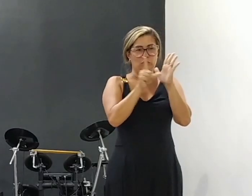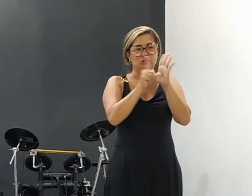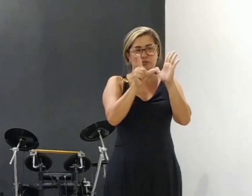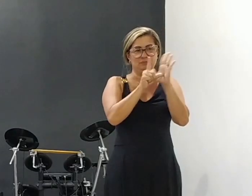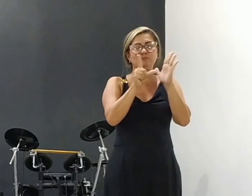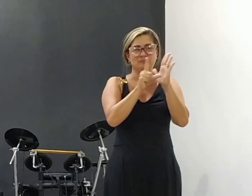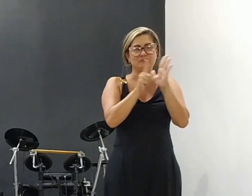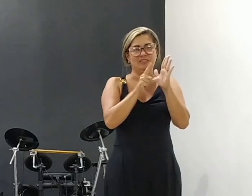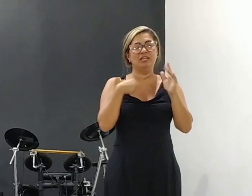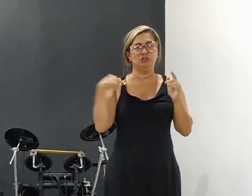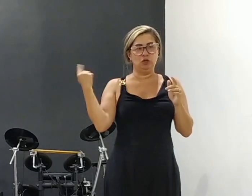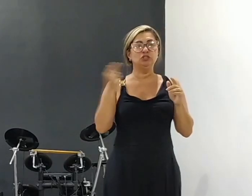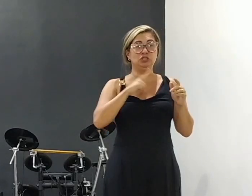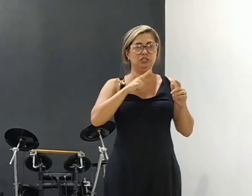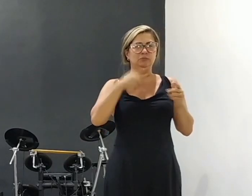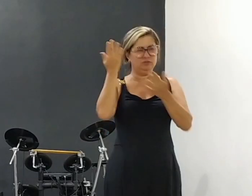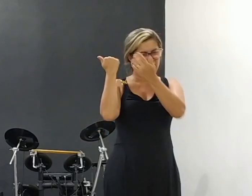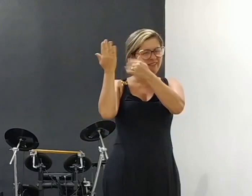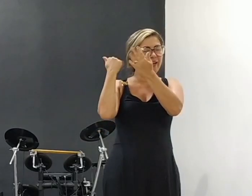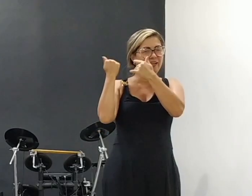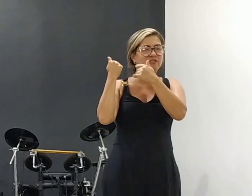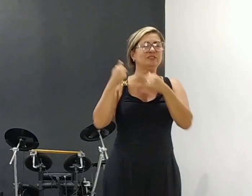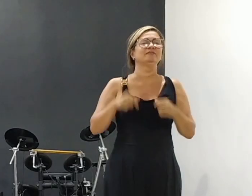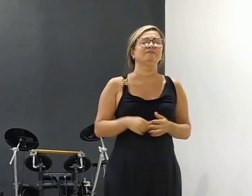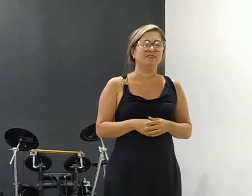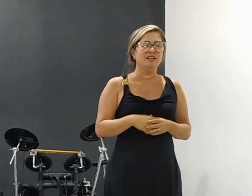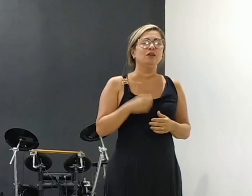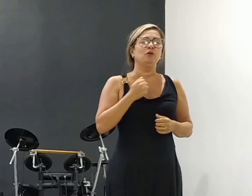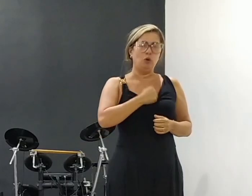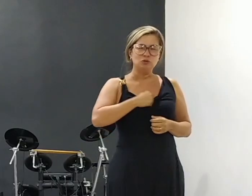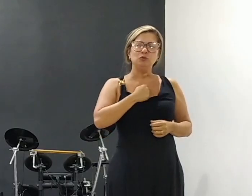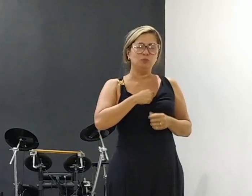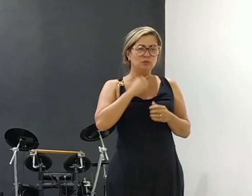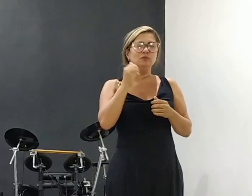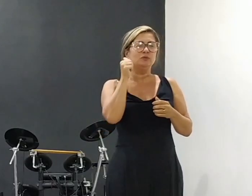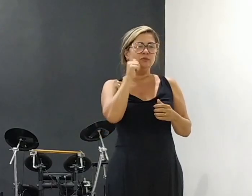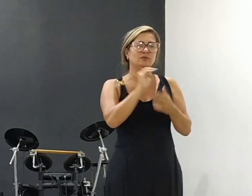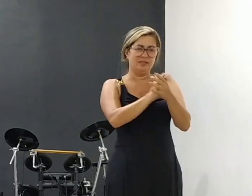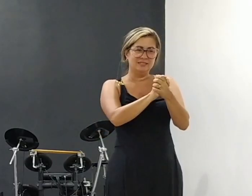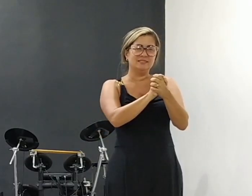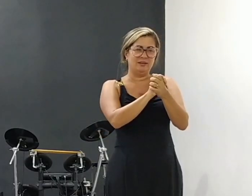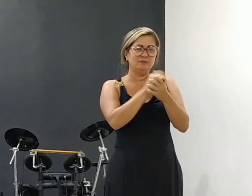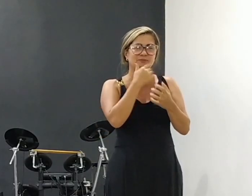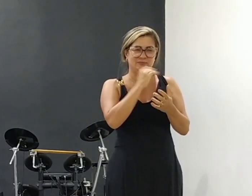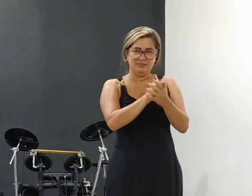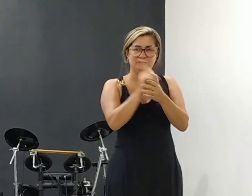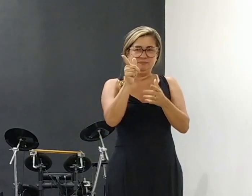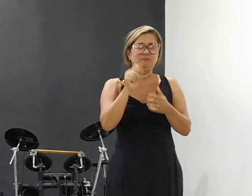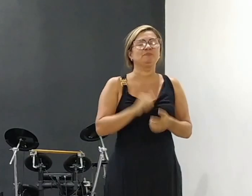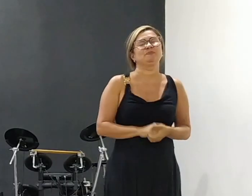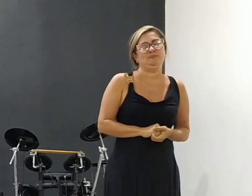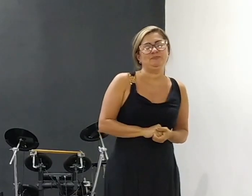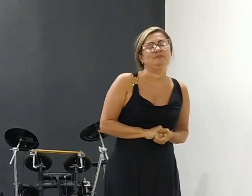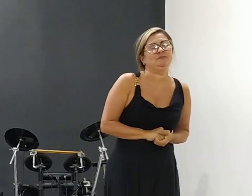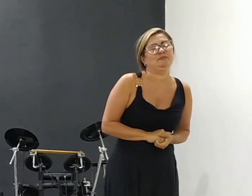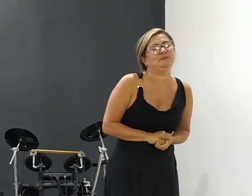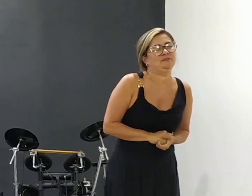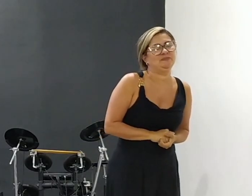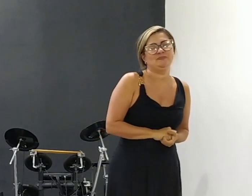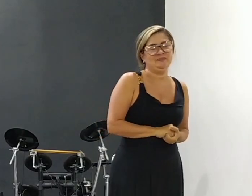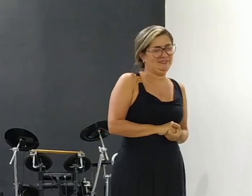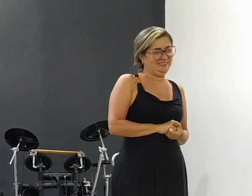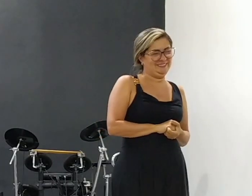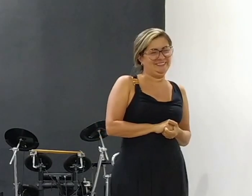aqui, alegra muito, muito mesmo, né? Nossa irmã Alice e nosso irmão Adriano. Lembrei,